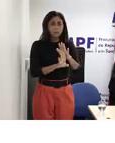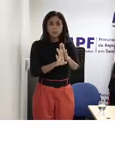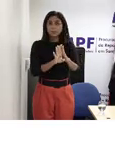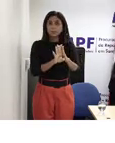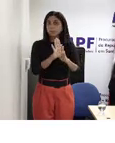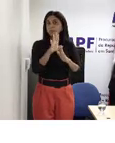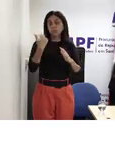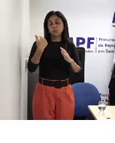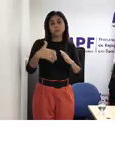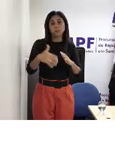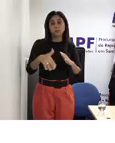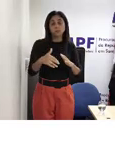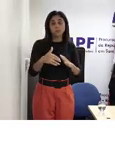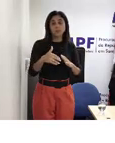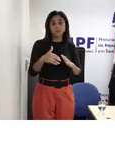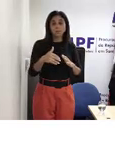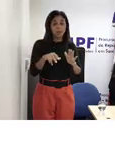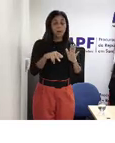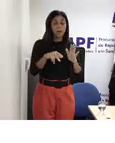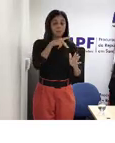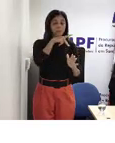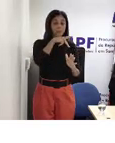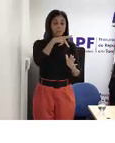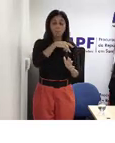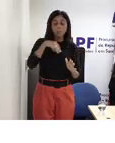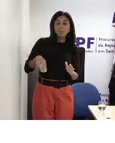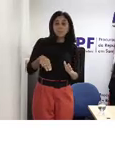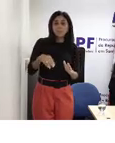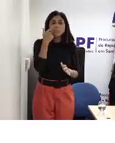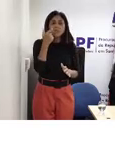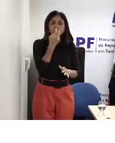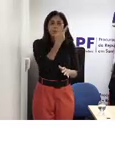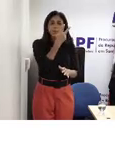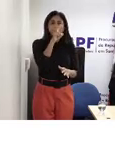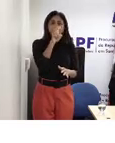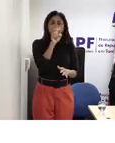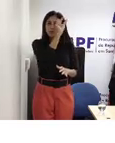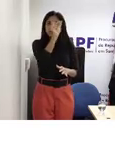aqui 25% das nossas operações passa por